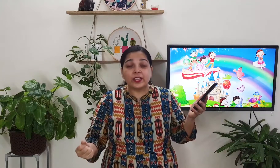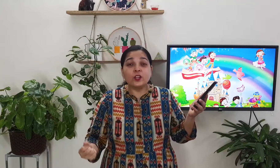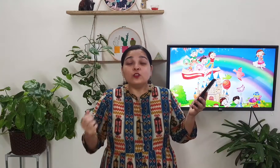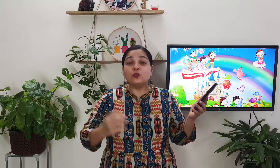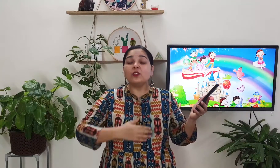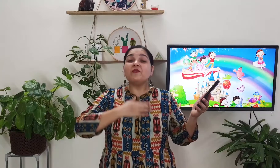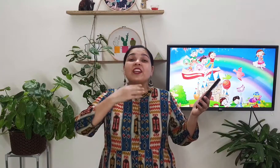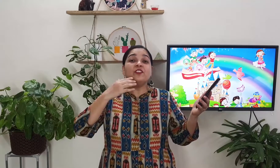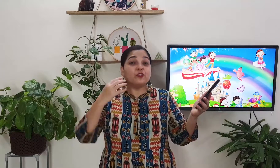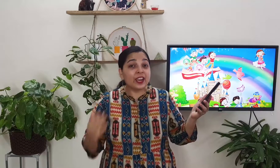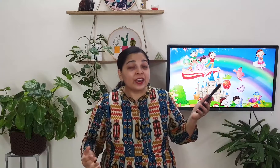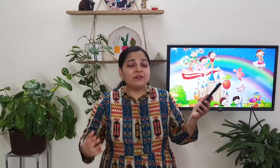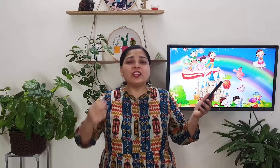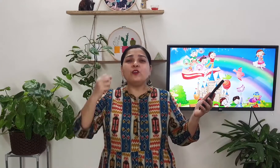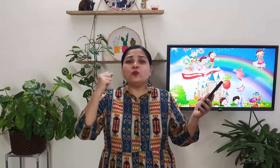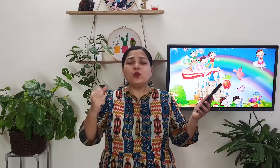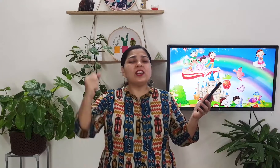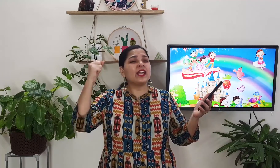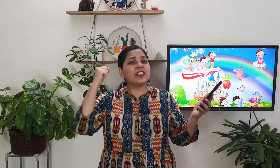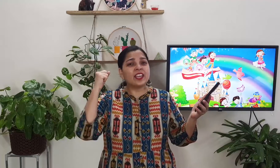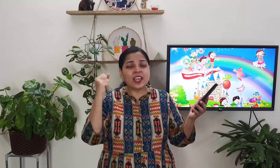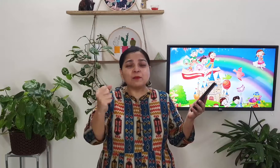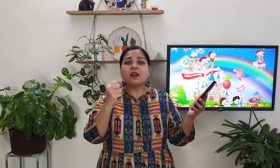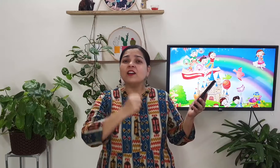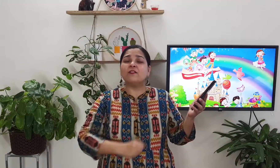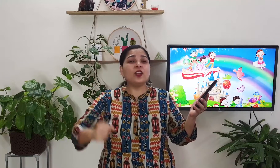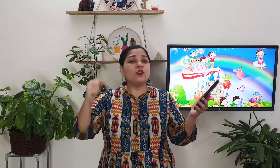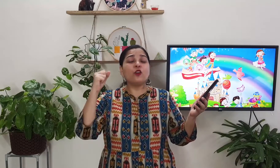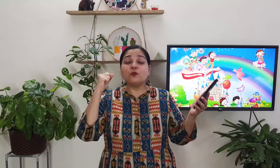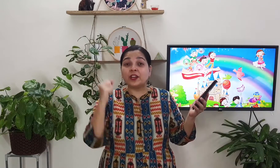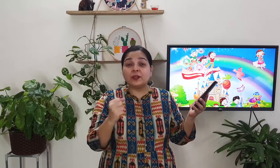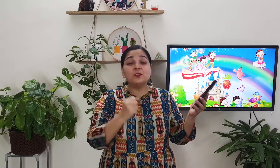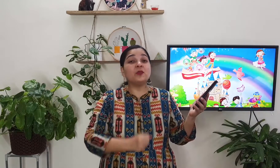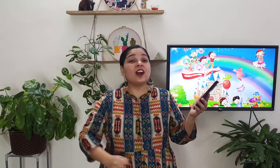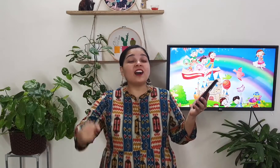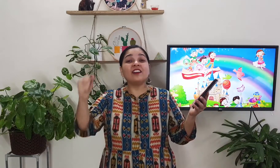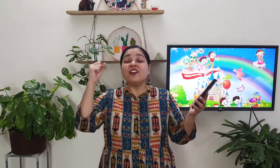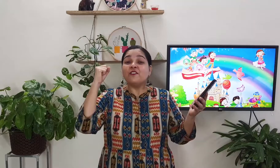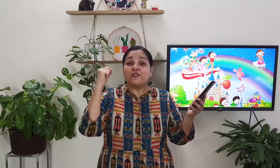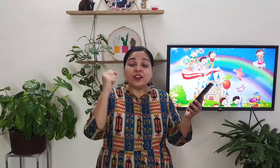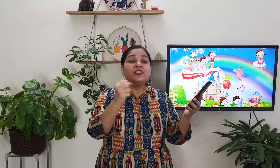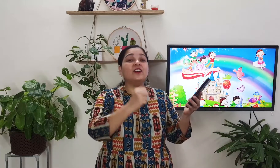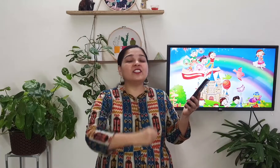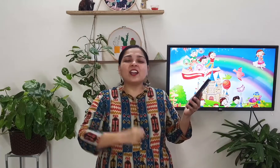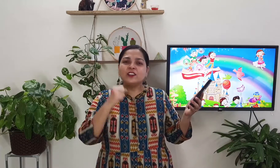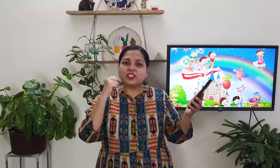நாம் வெற்றியாளர்கள். இயேசு தேவன் நம் வாழ்க்கையில் ஆட்சி செய்ய வேண்டும் என்று விரும்புகிறார்.